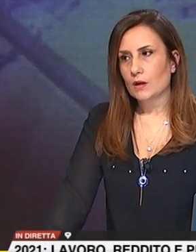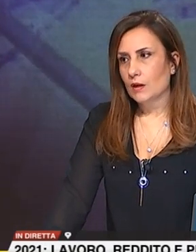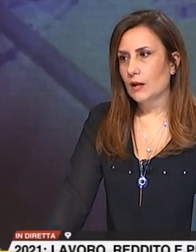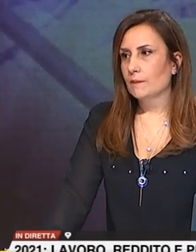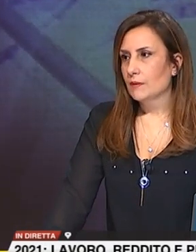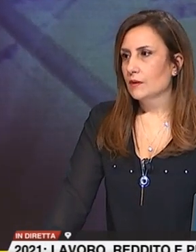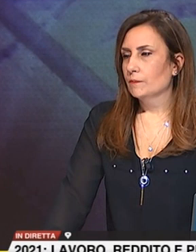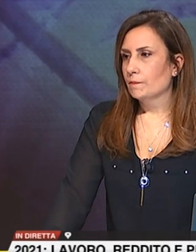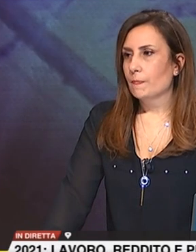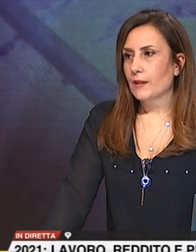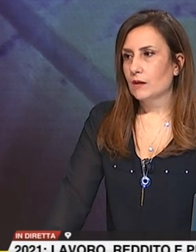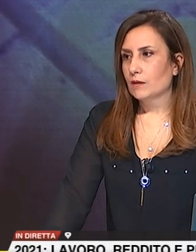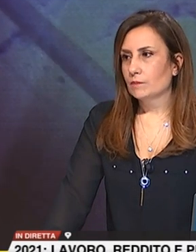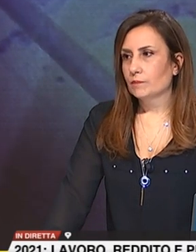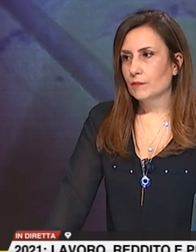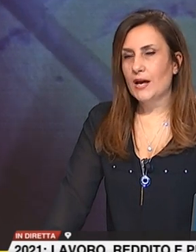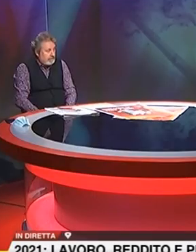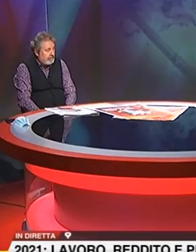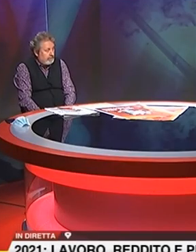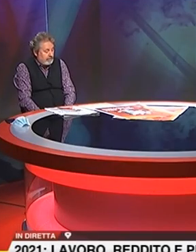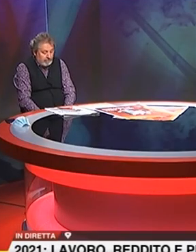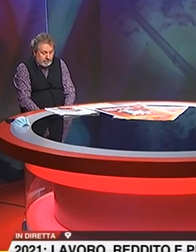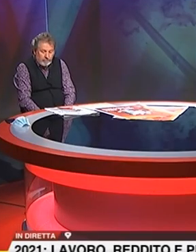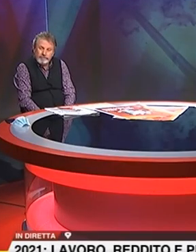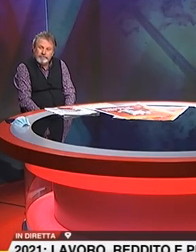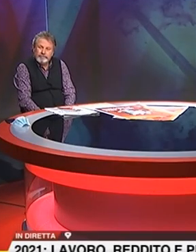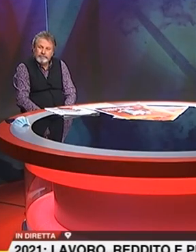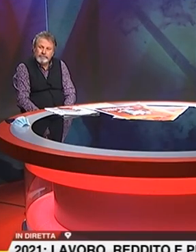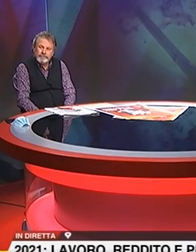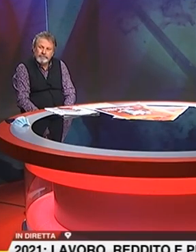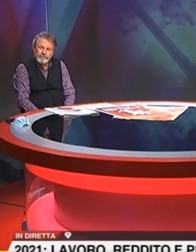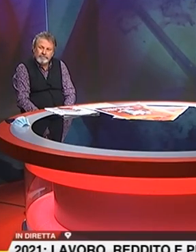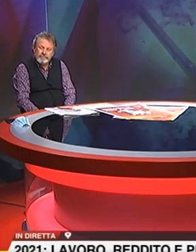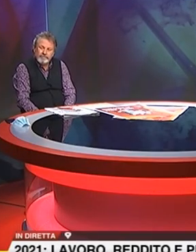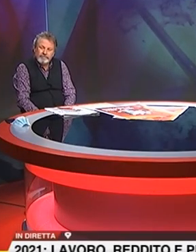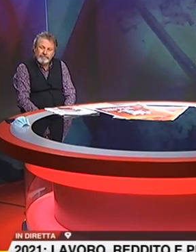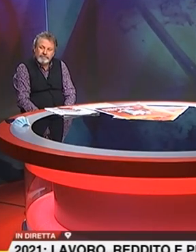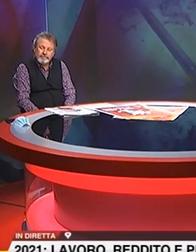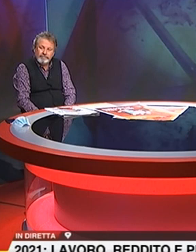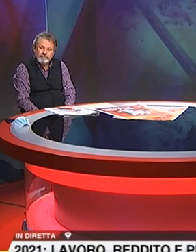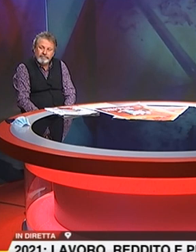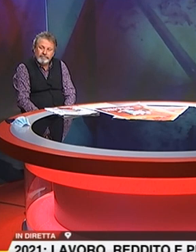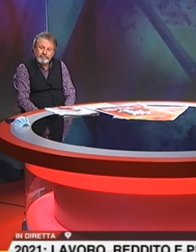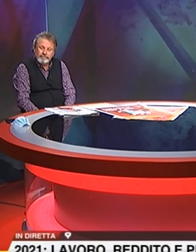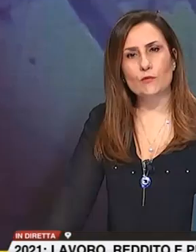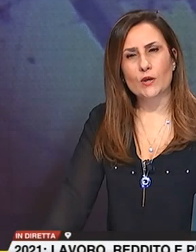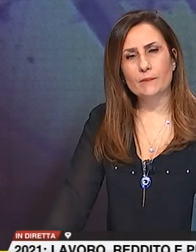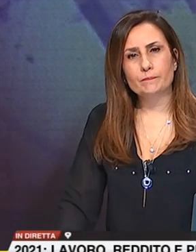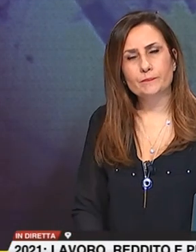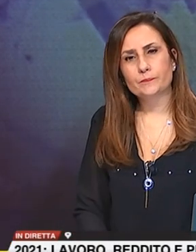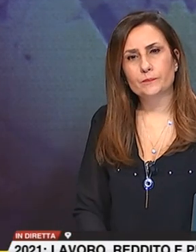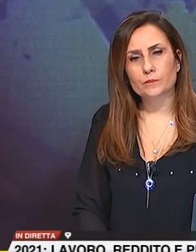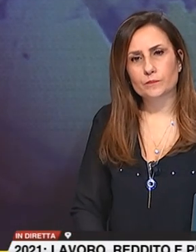Ah. Il settore dei trasporti, chi li sa sapere? È il settore dei trasporti, lei? No, no. In che settore